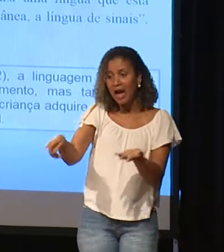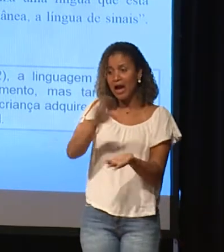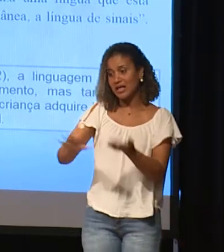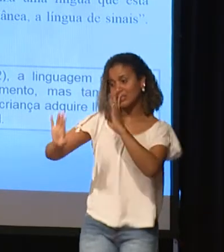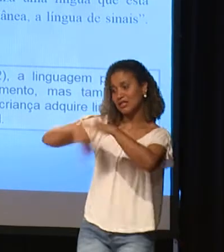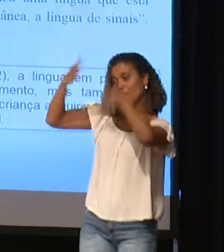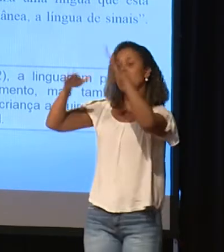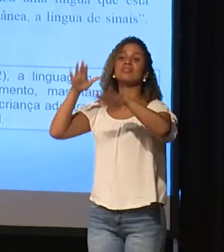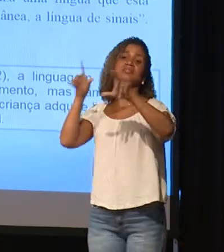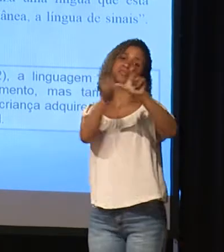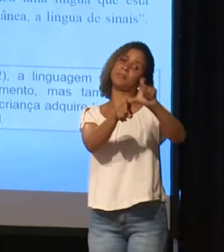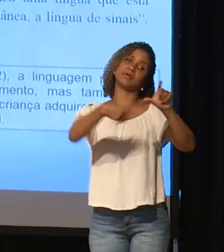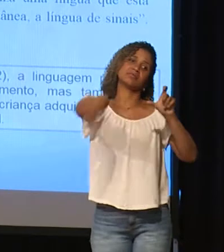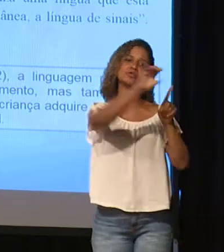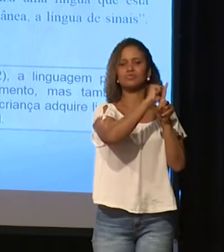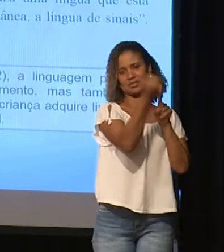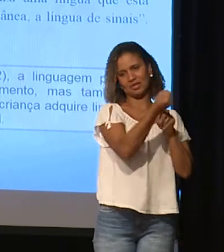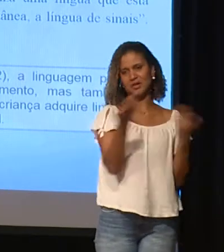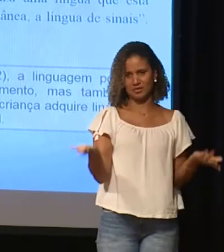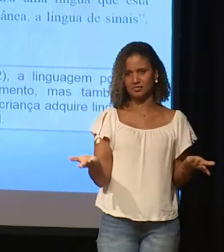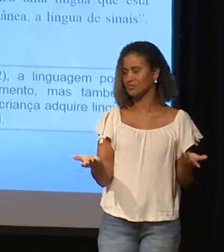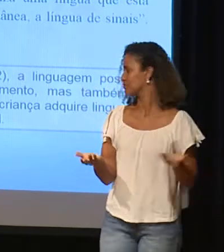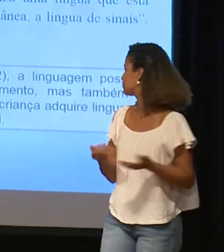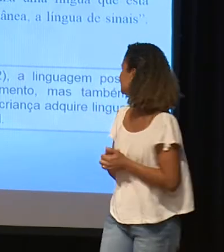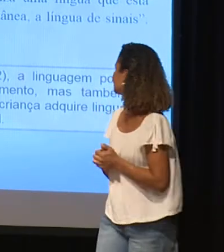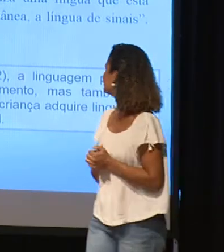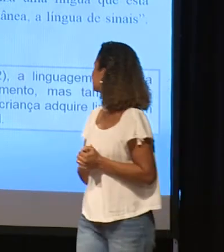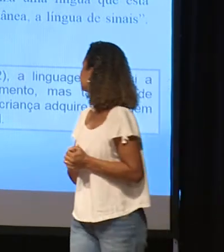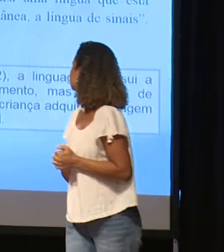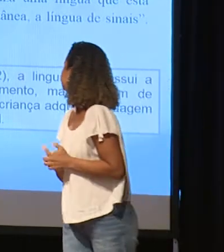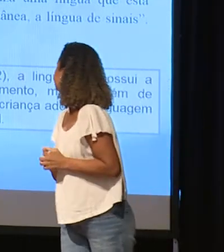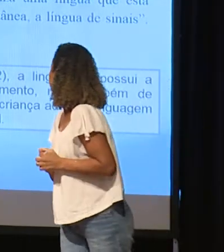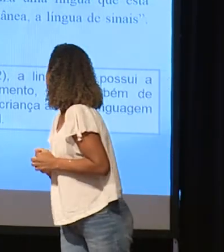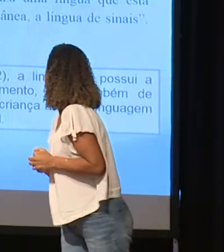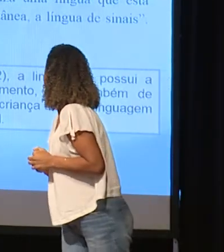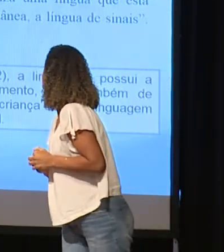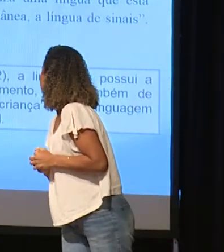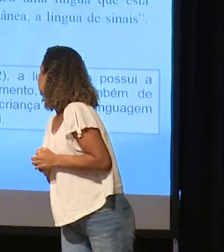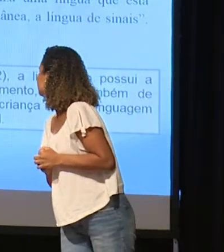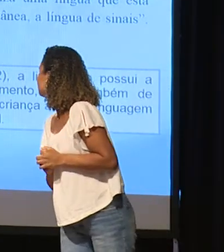se desenvolvendo. E talvez a sociedade, ela não dependesse tanto da sociedade.